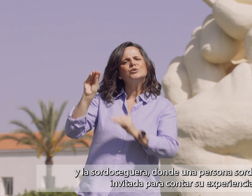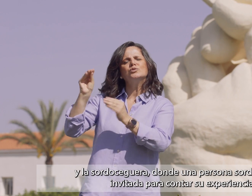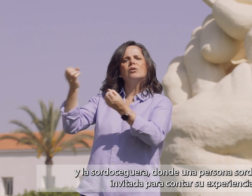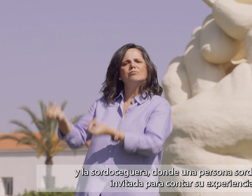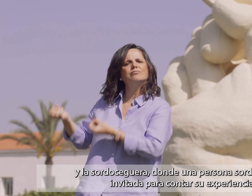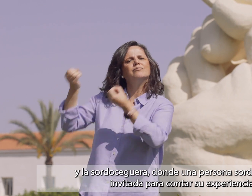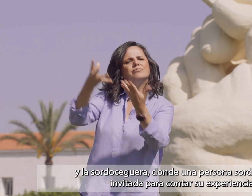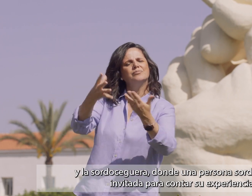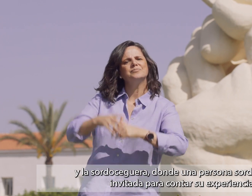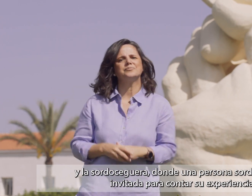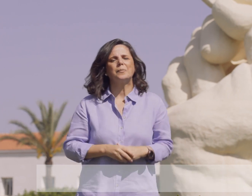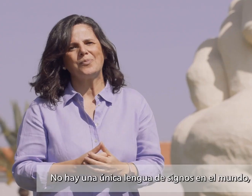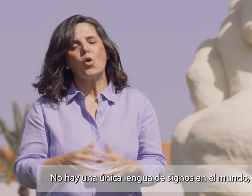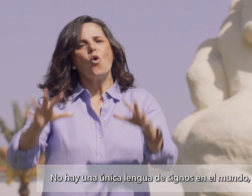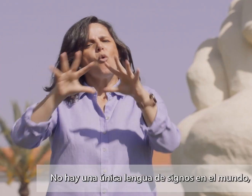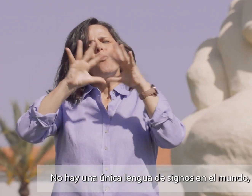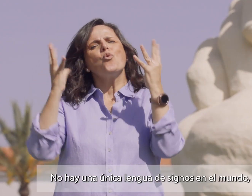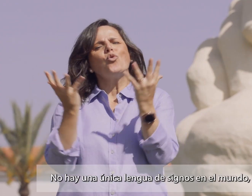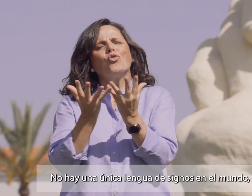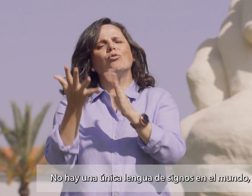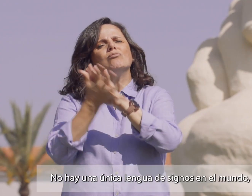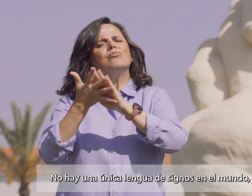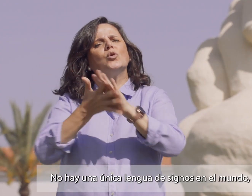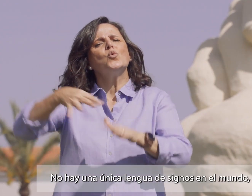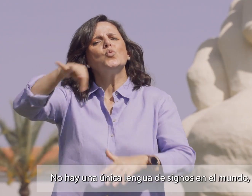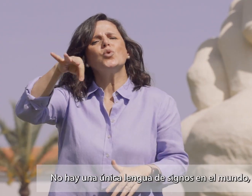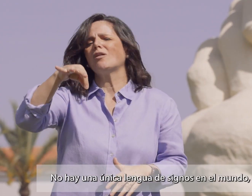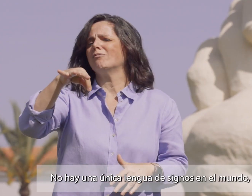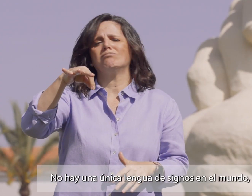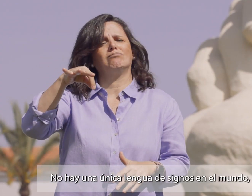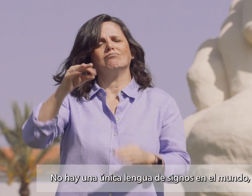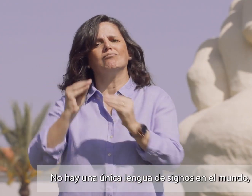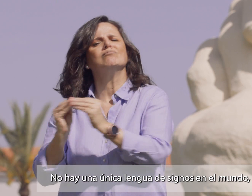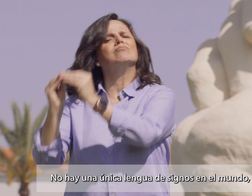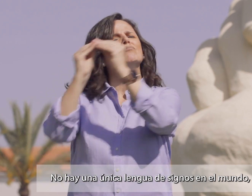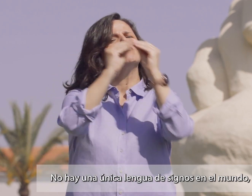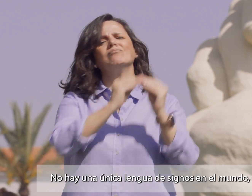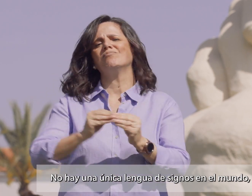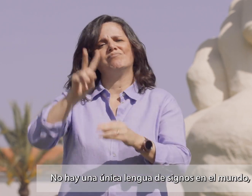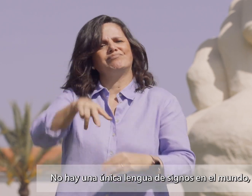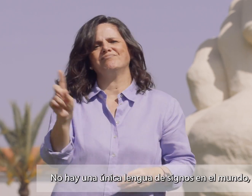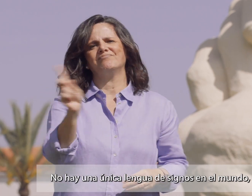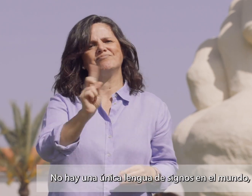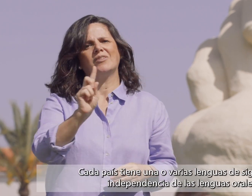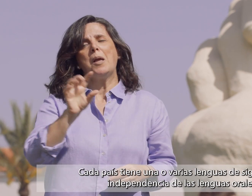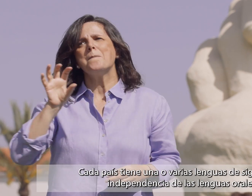invitada para contar su experiencia. No hay una única lengua de signos en el mundo, no es universal. Cada país